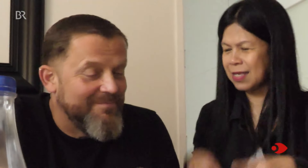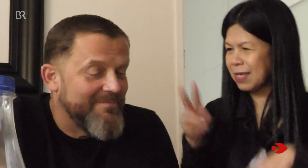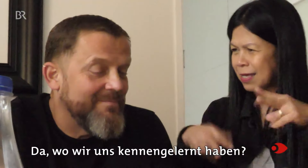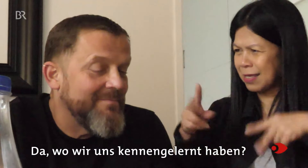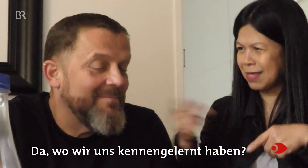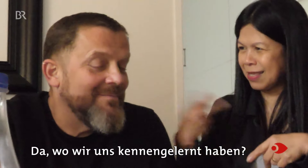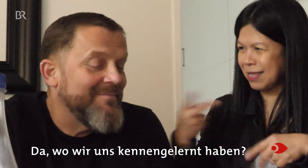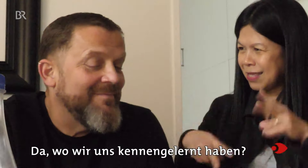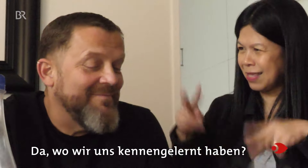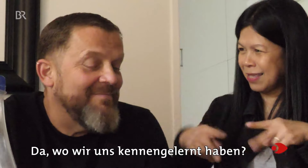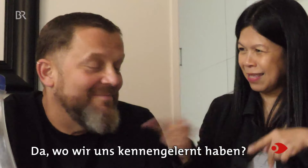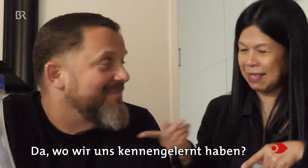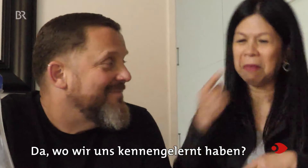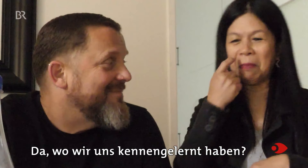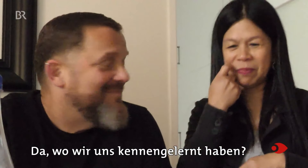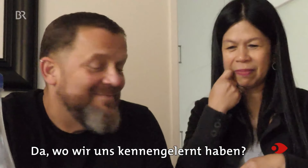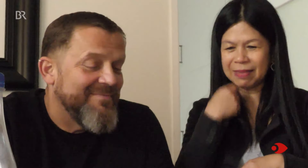Da, wo wir uns kennengelernt haben?